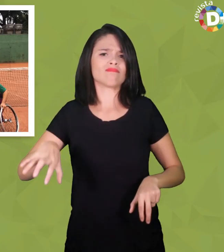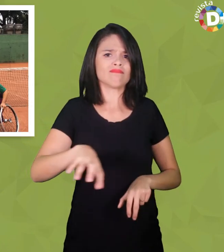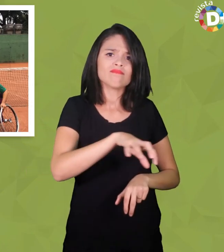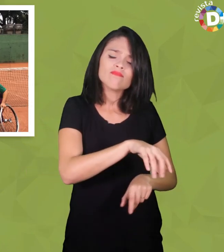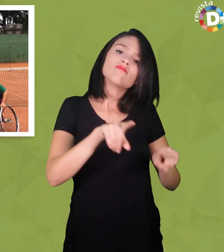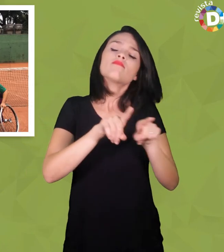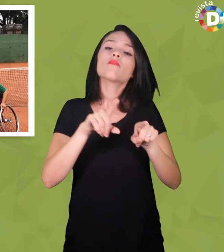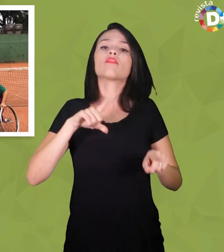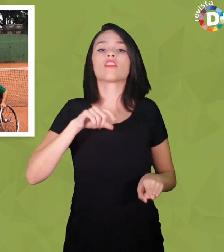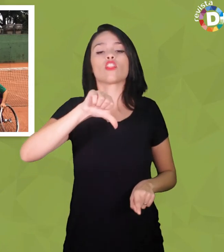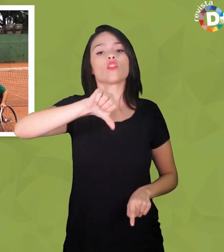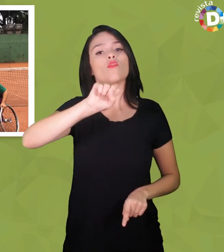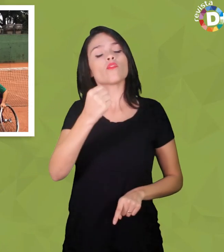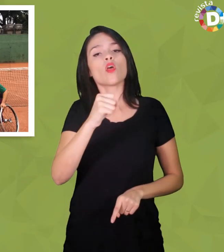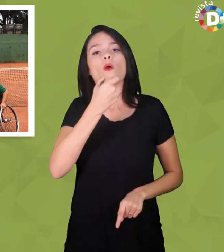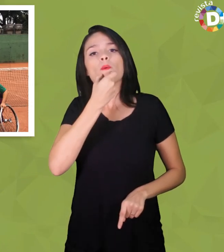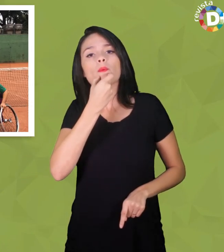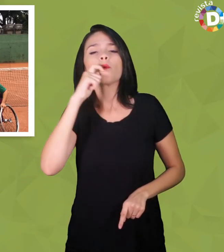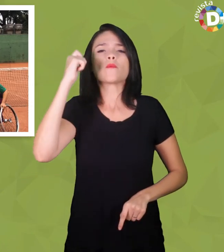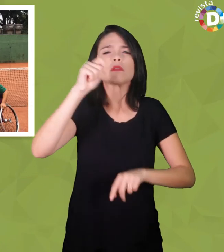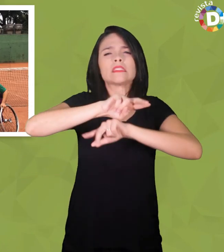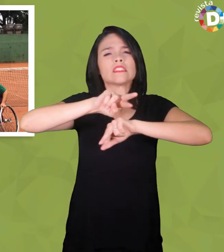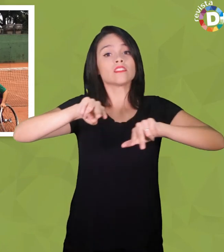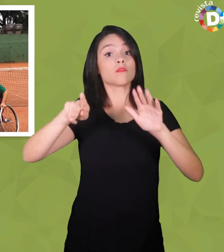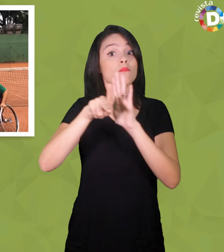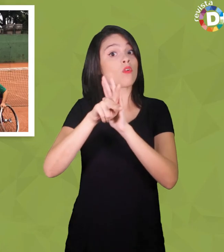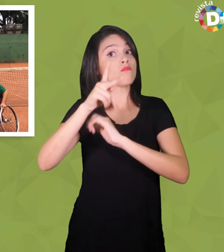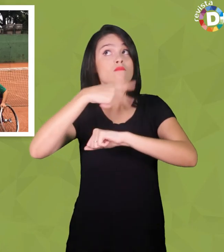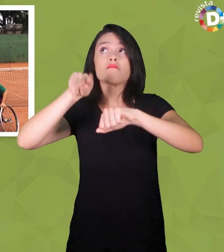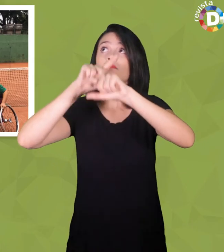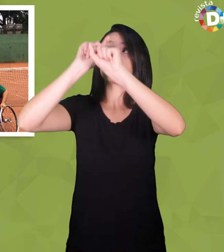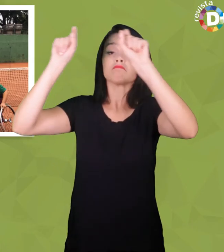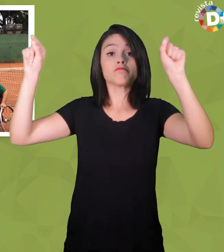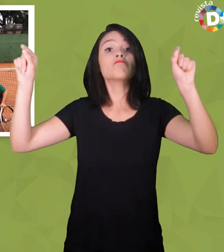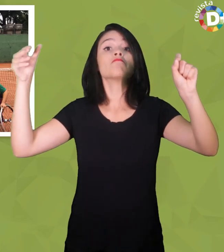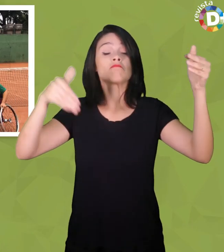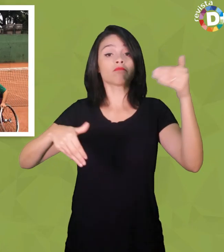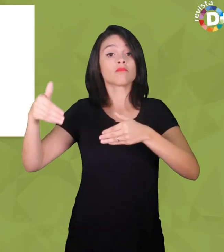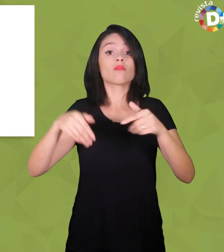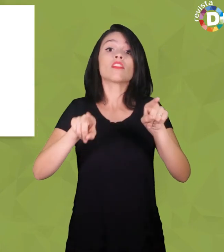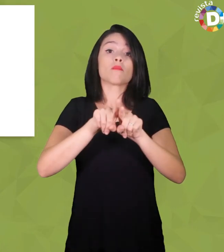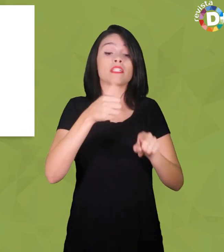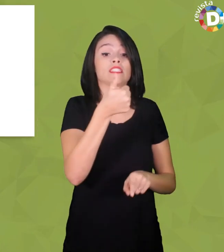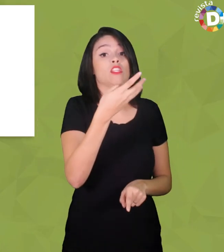98 árbitros internacionais e outros 140 e nacionais